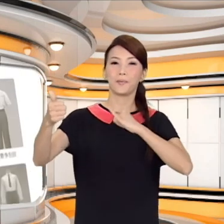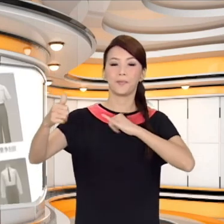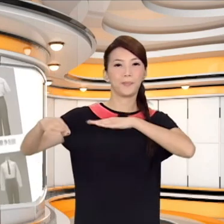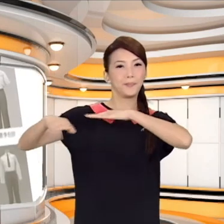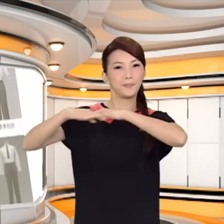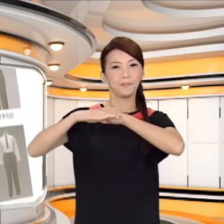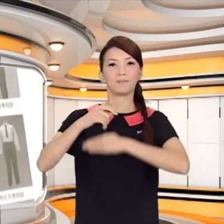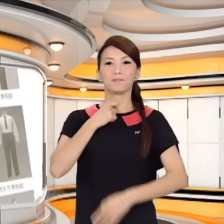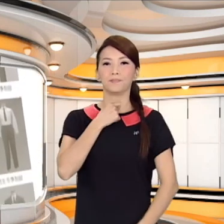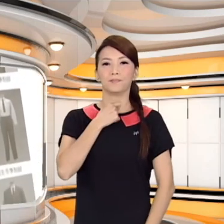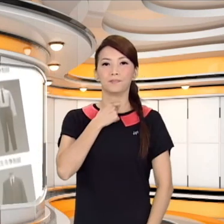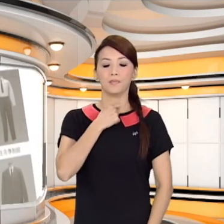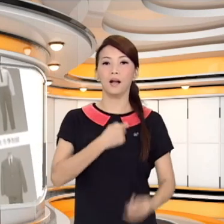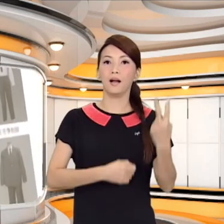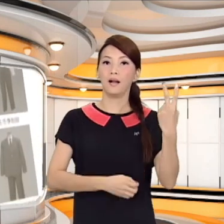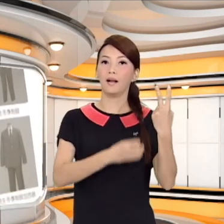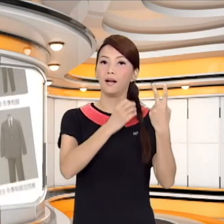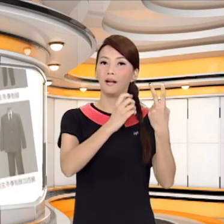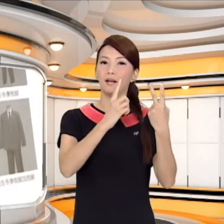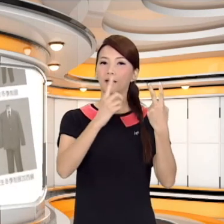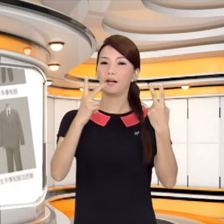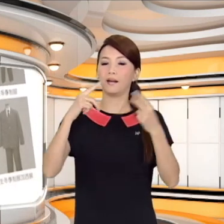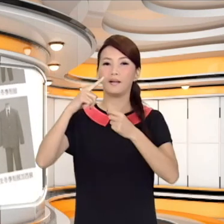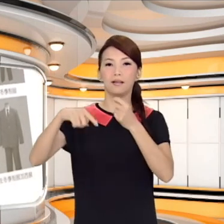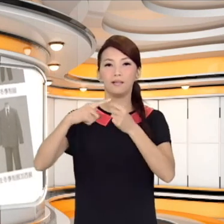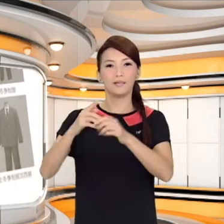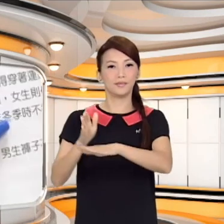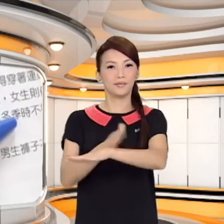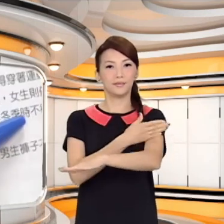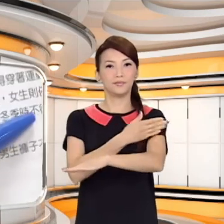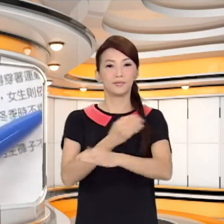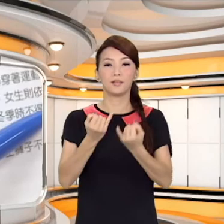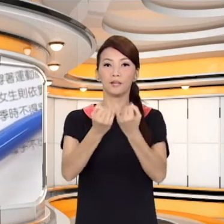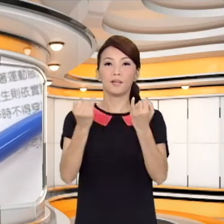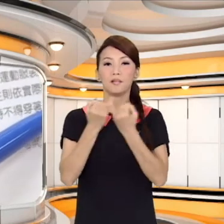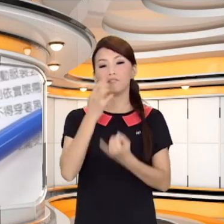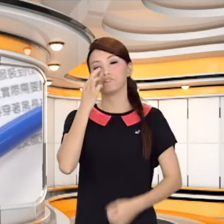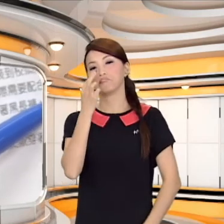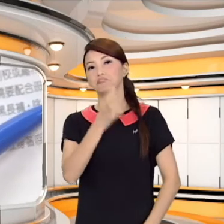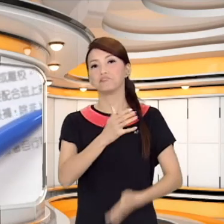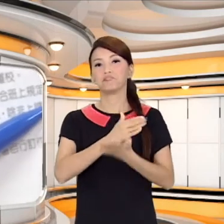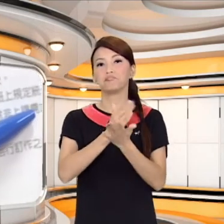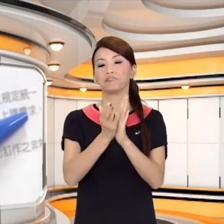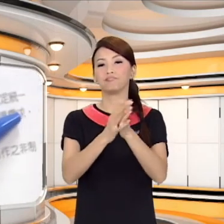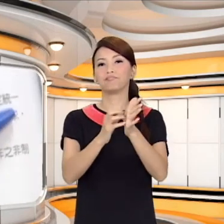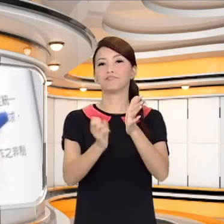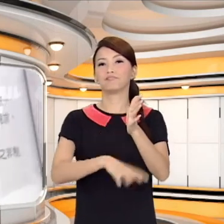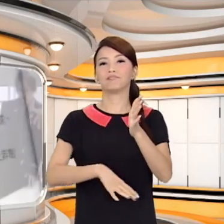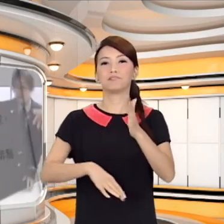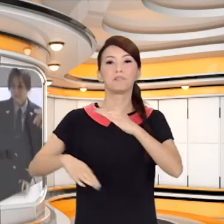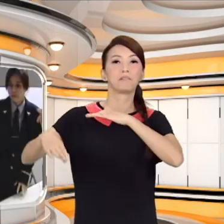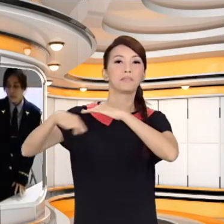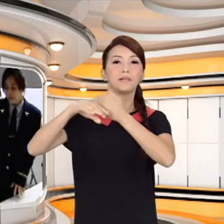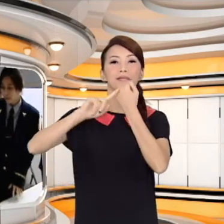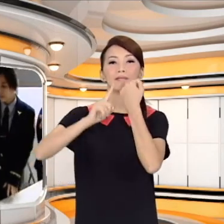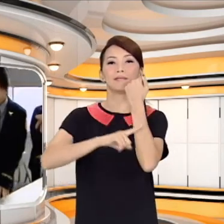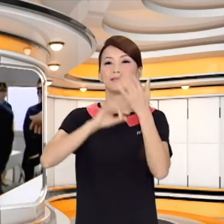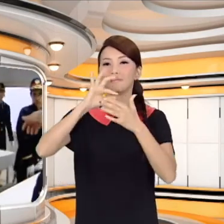为了落实性别平等，政府从2012年起实施消除对妇女一切形